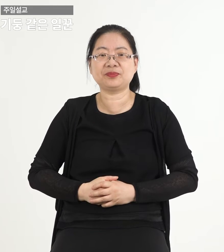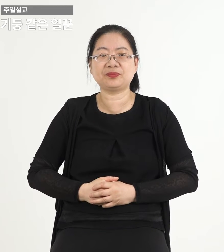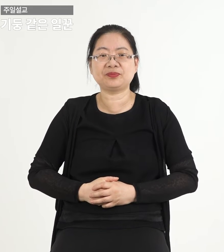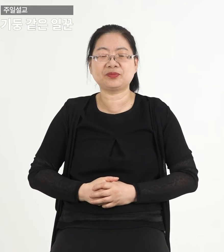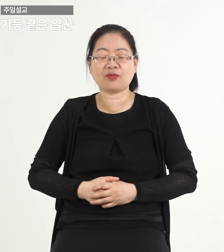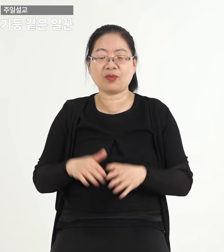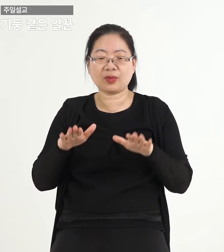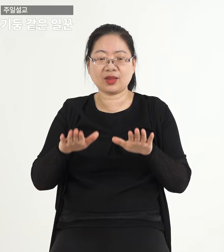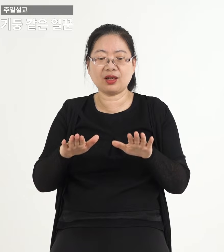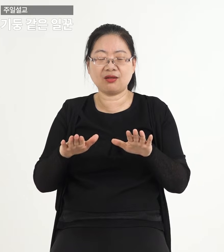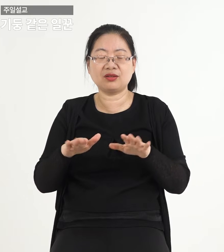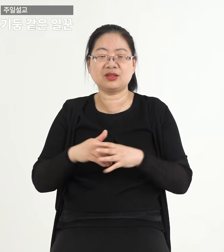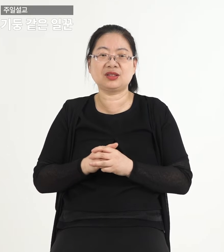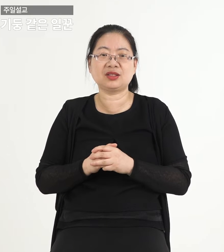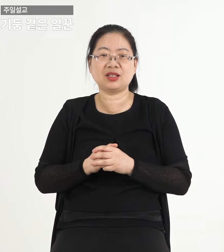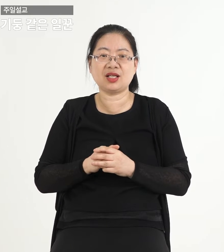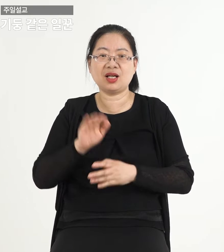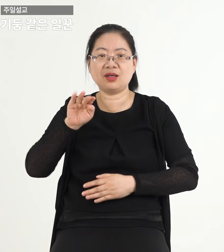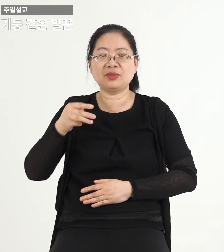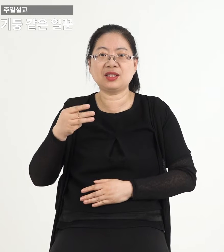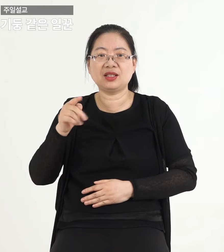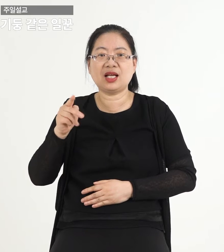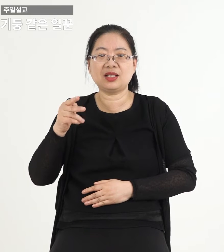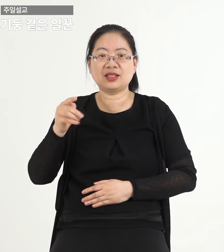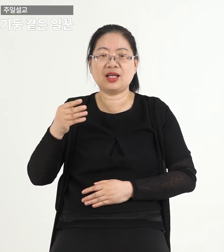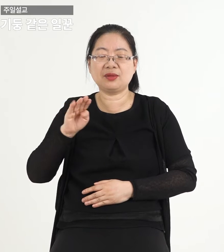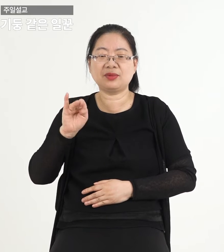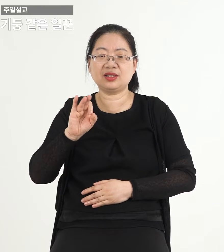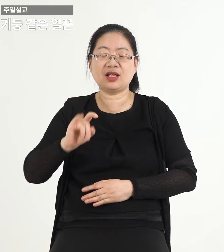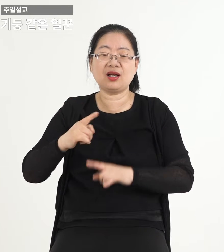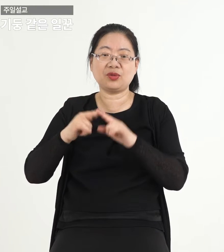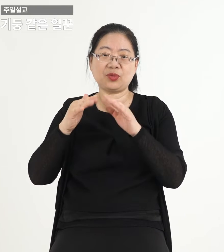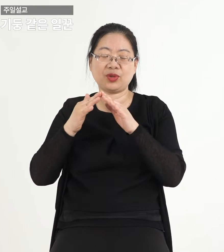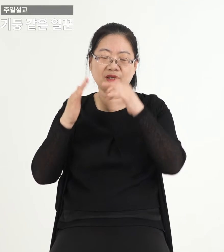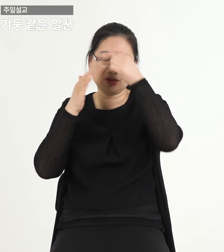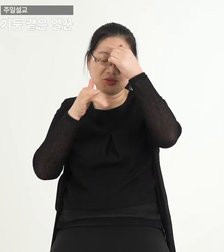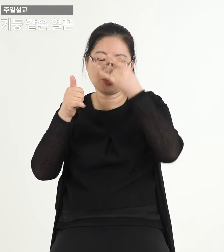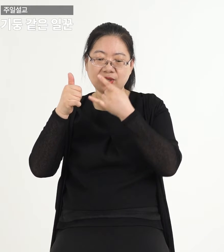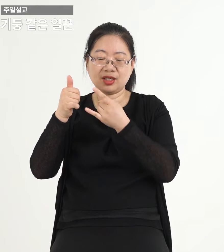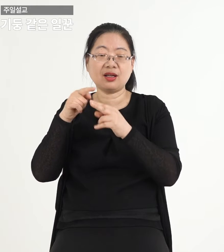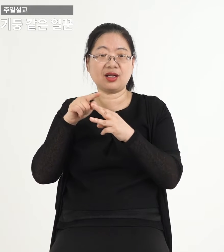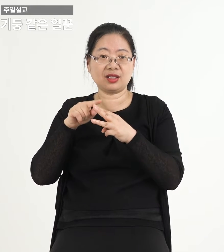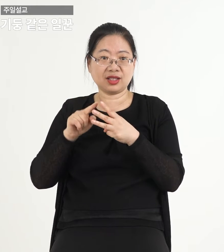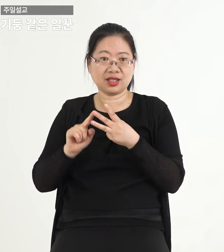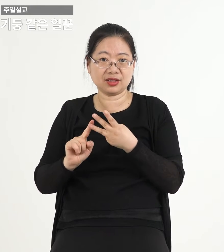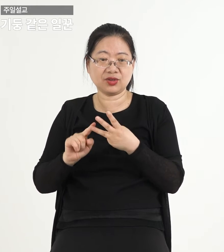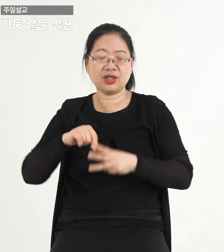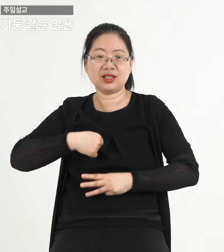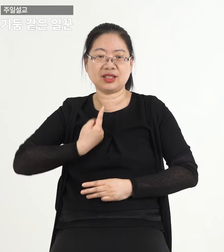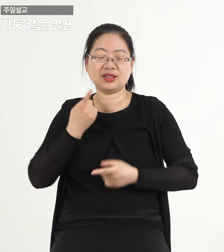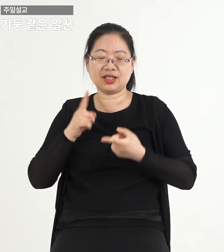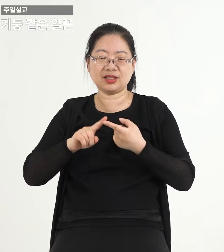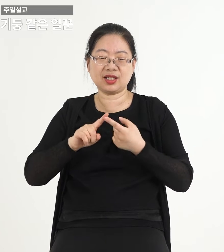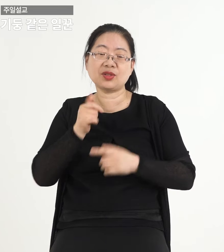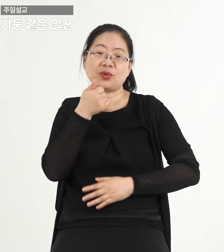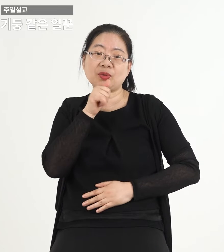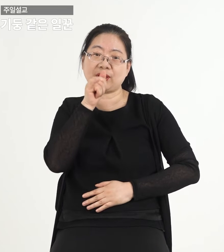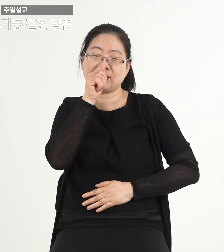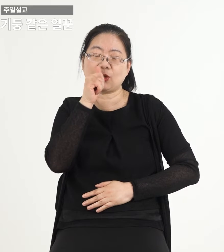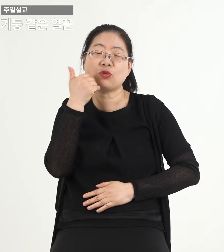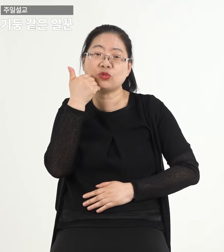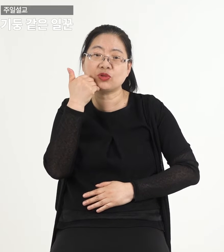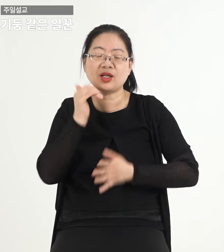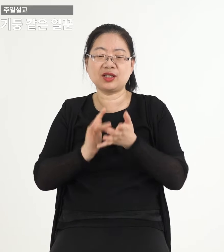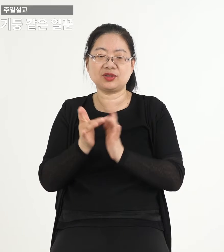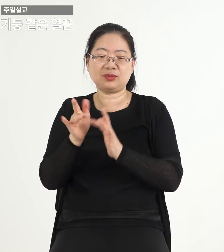그런데 오늘 유독 빌라델비아 교회 성도들에게는 세 가지로 자신을 소개해요. 누가?